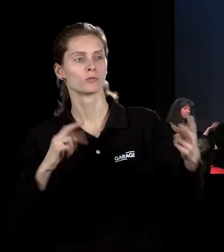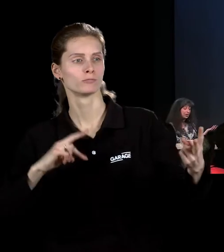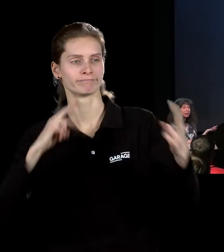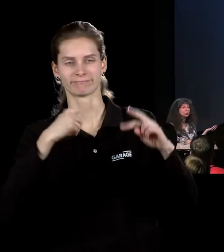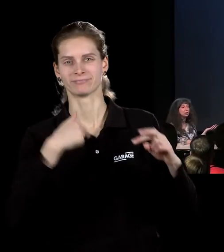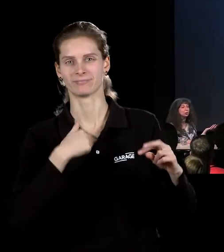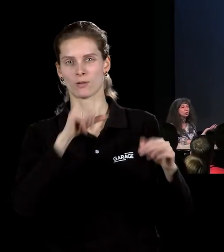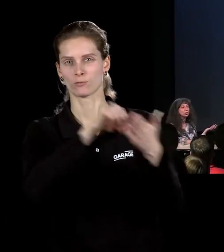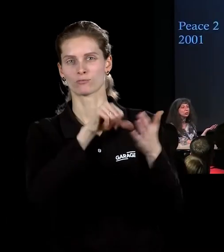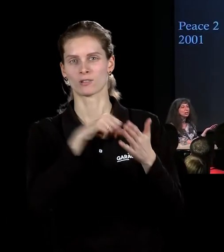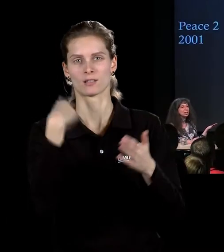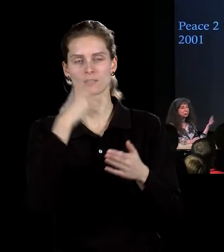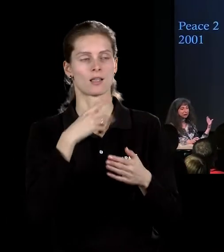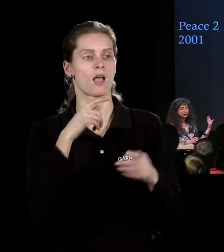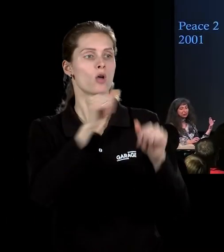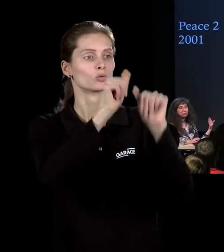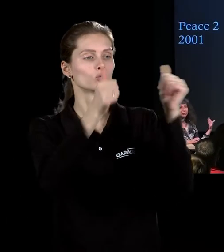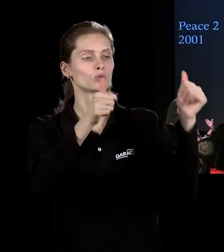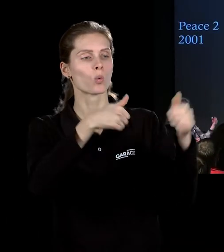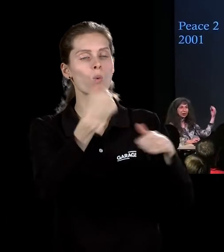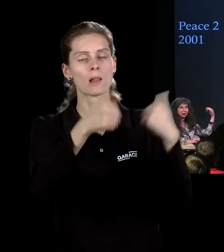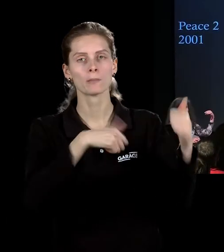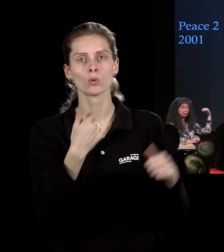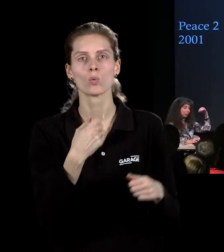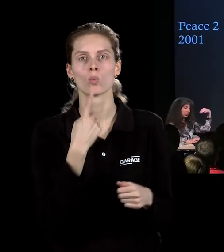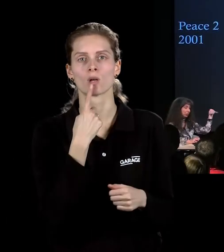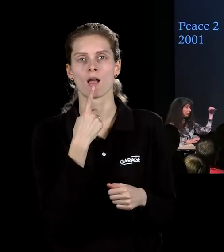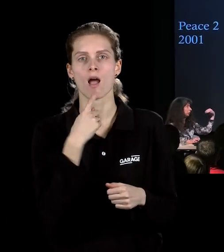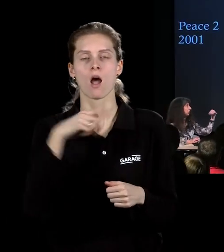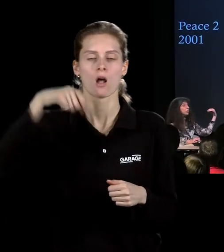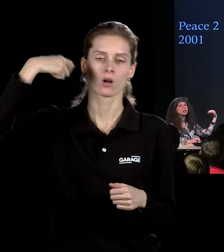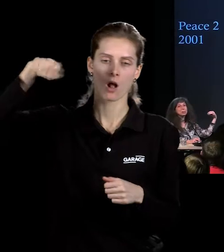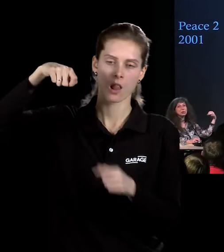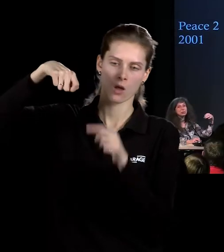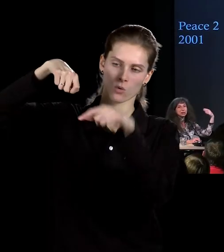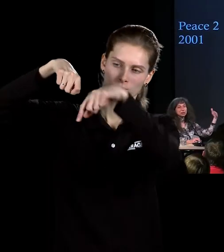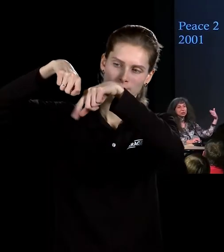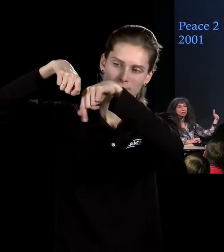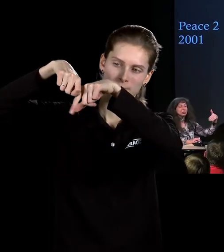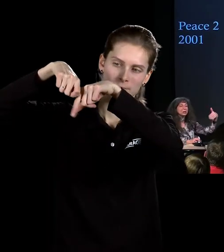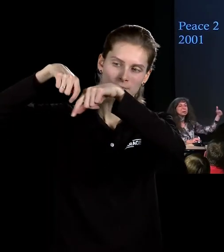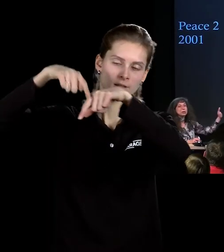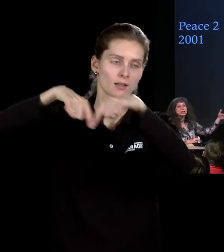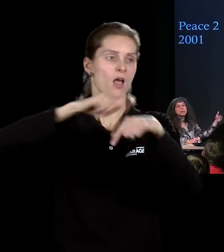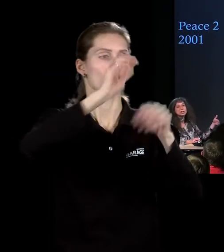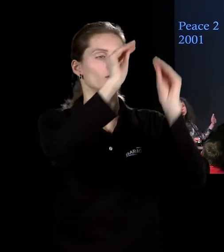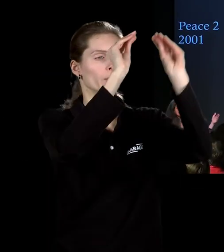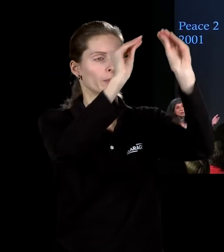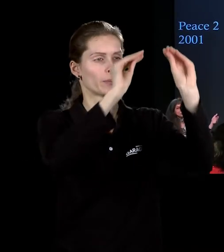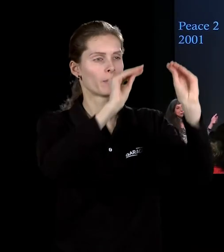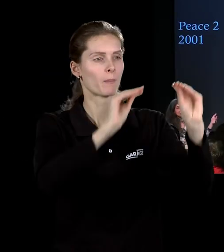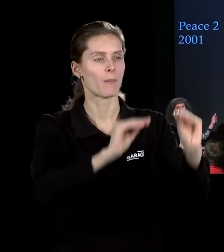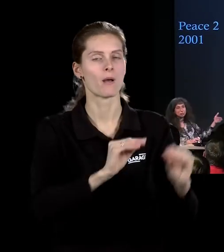этим языком колокола, исписанного, опять-таки, бесконечным именами всех 8 поколений